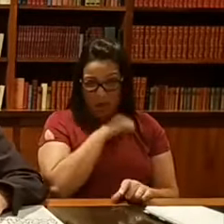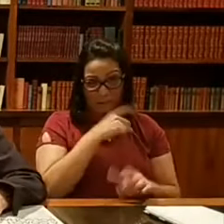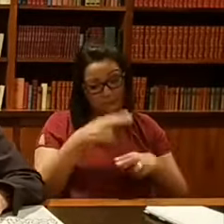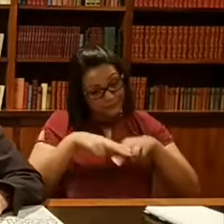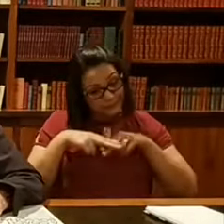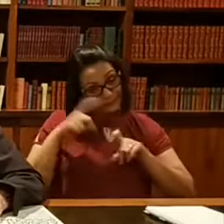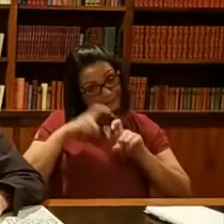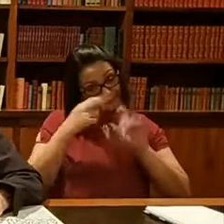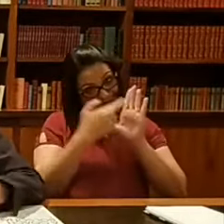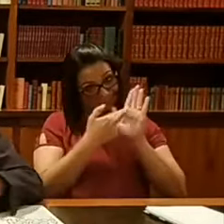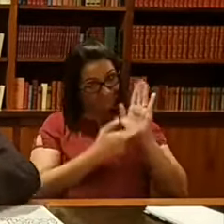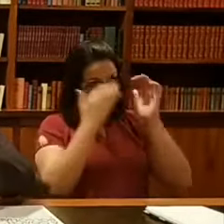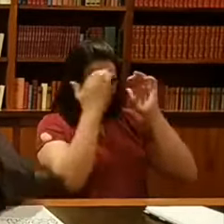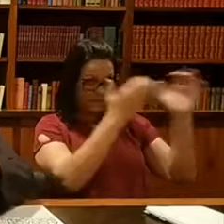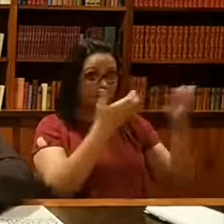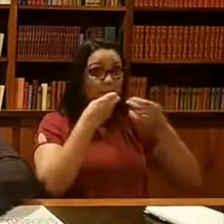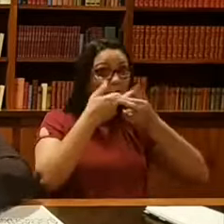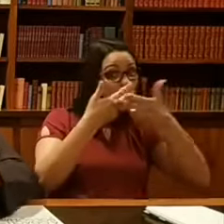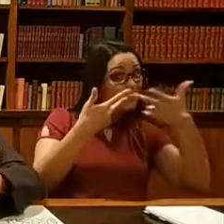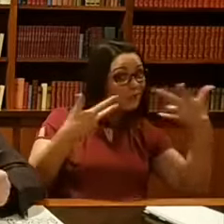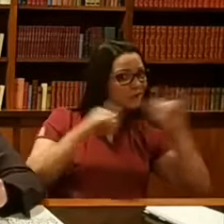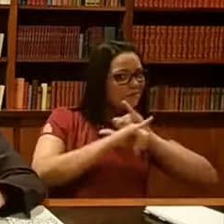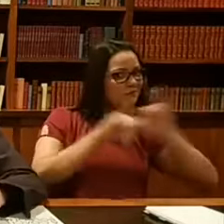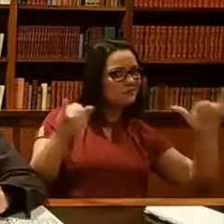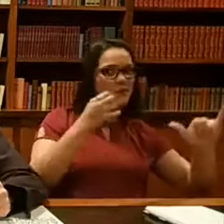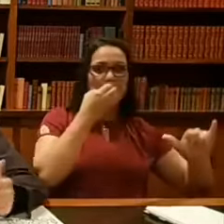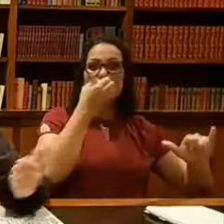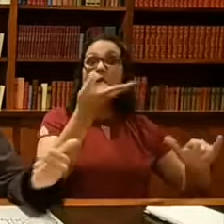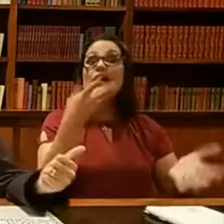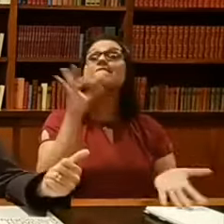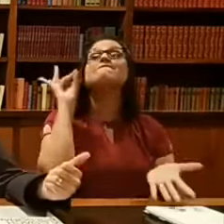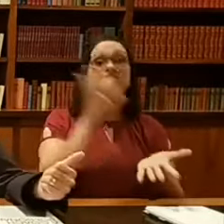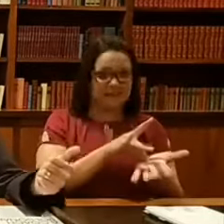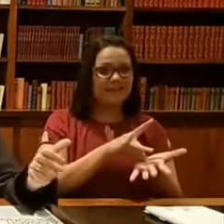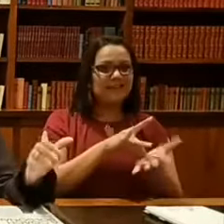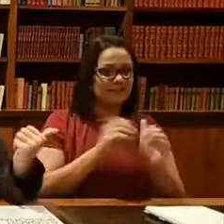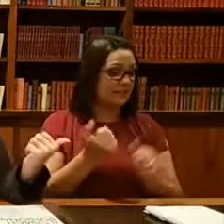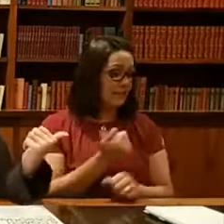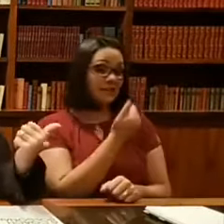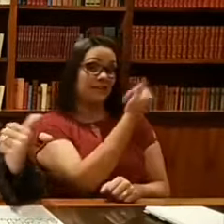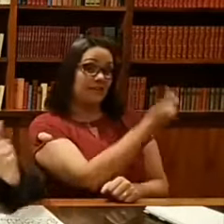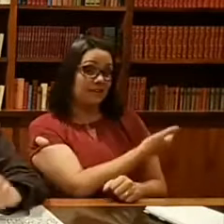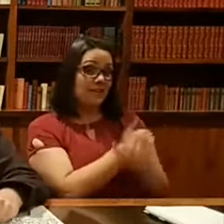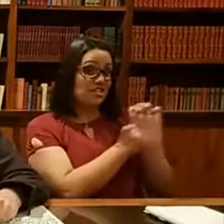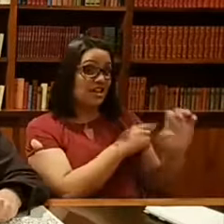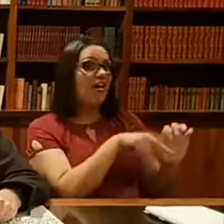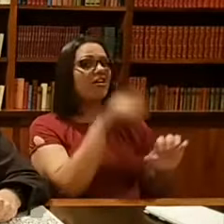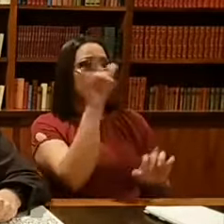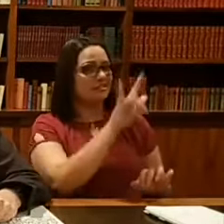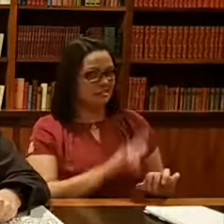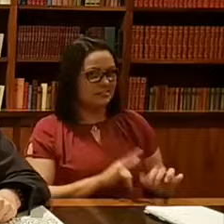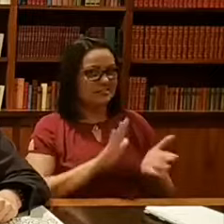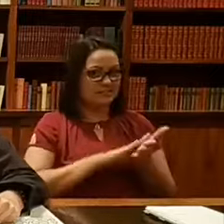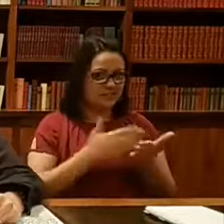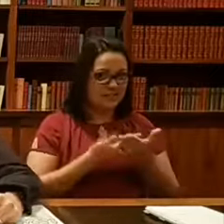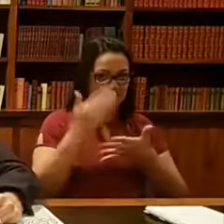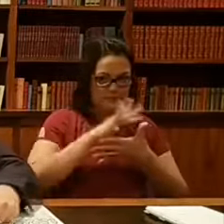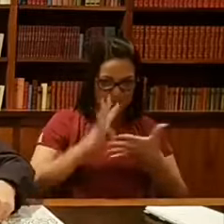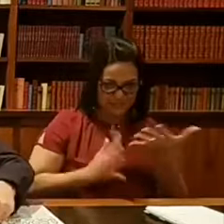notícias para dar, né? Notícias, acima de tudo, verdadeiras. Aqui à minha esquerda, a Elisângela, nossa intérprete de